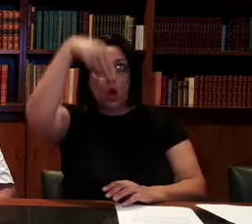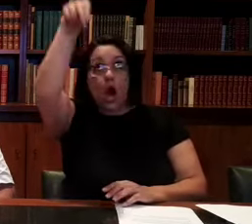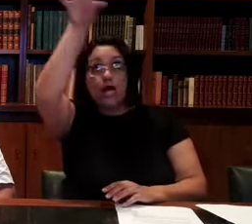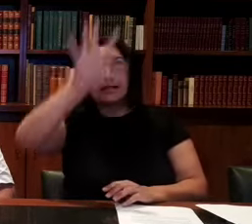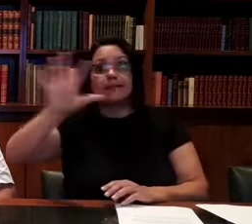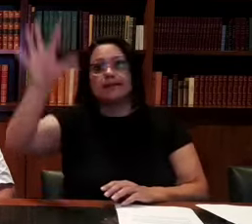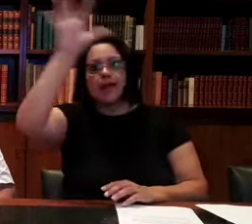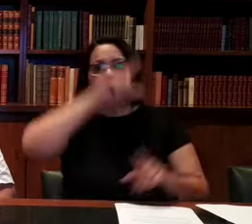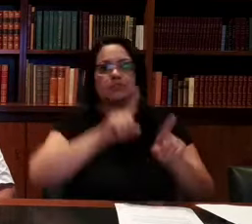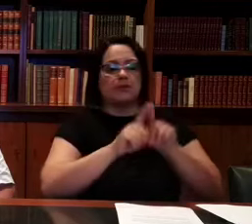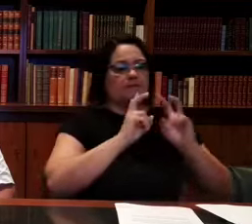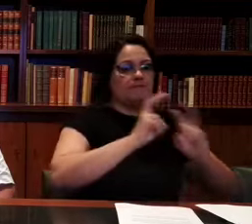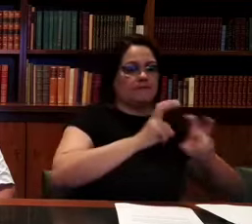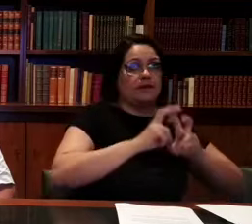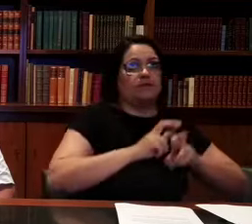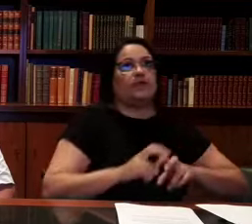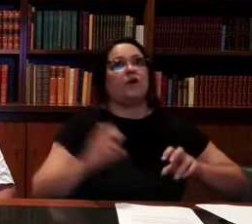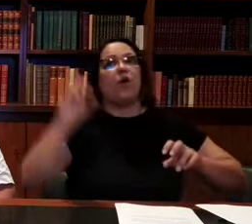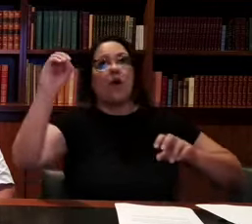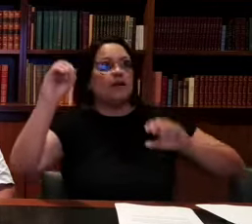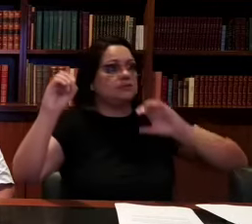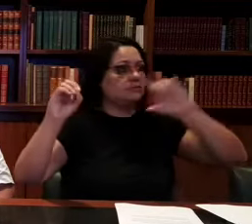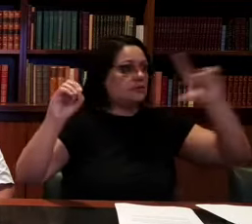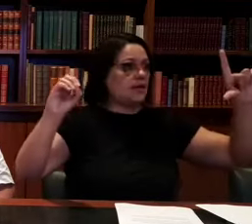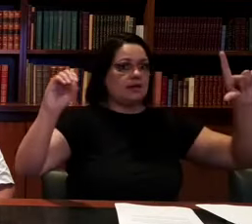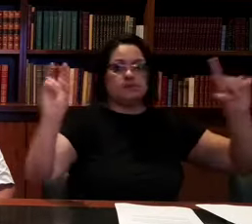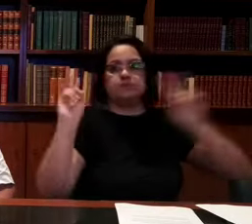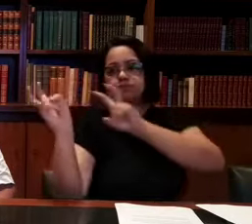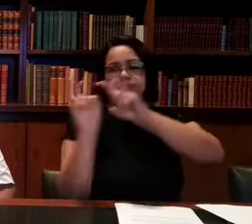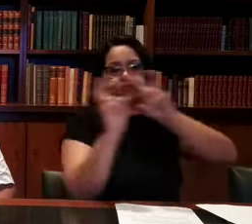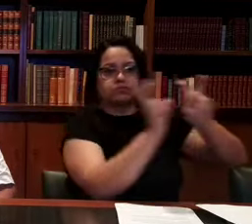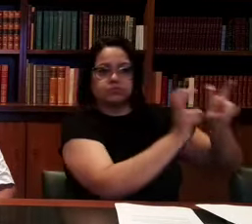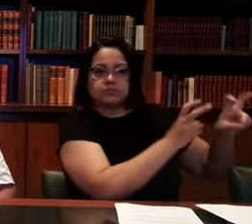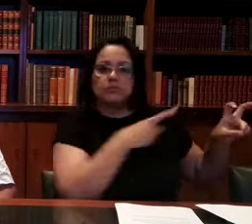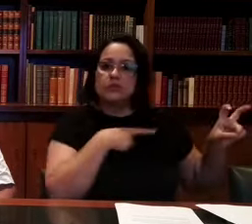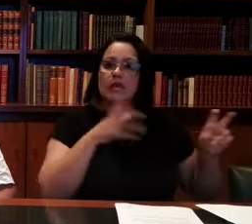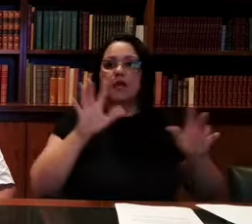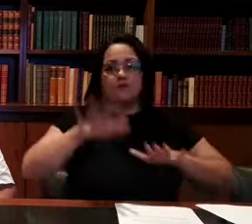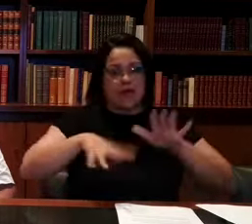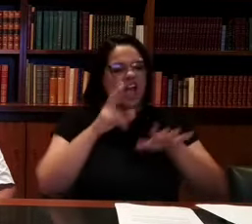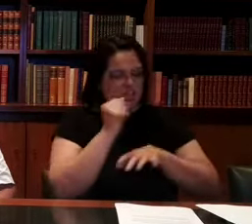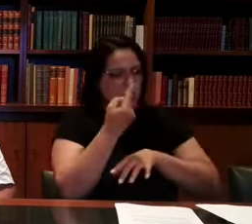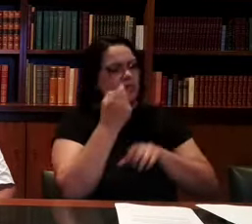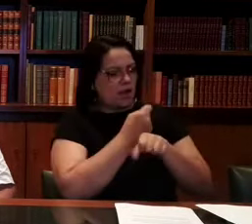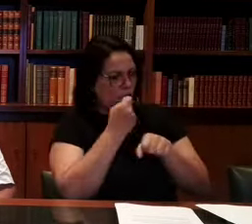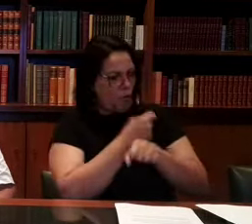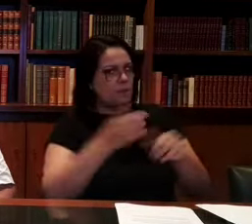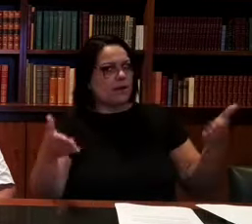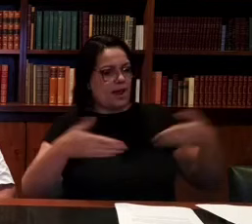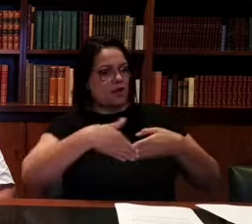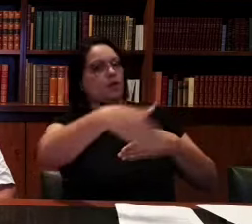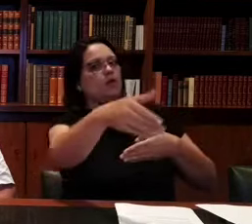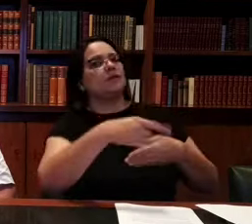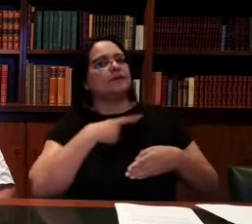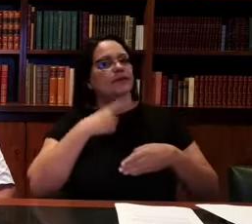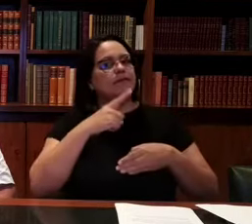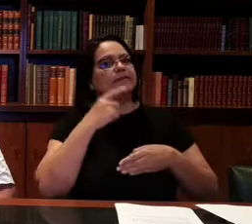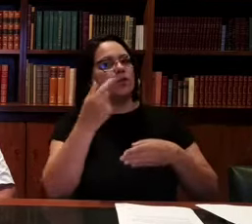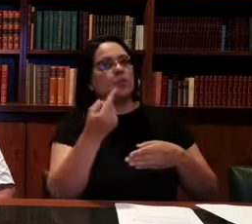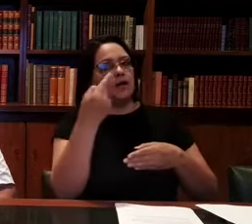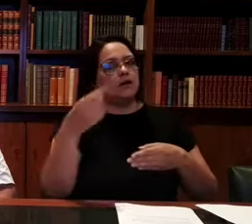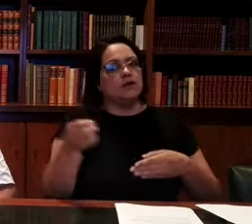ferrovia de integração oeste-leste 38 - a gente acaba esse ano nós temos aí aí no início